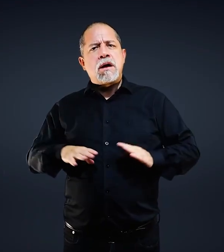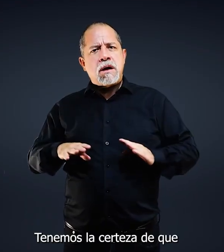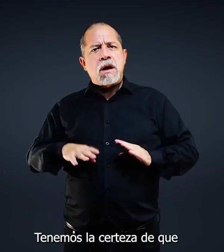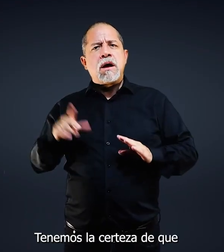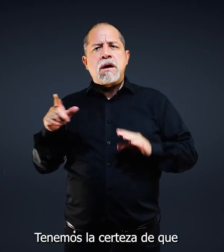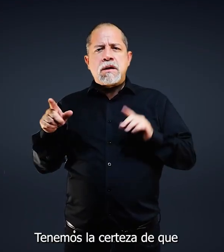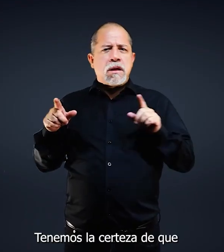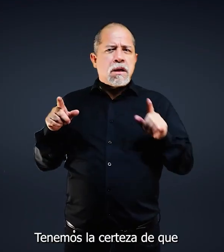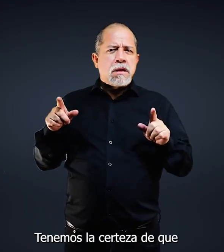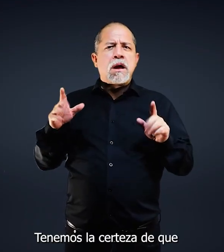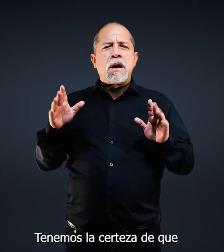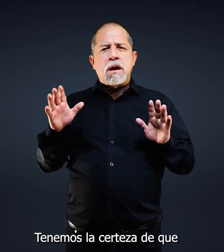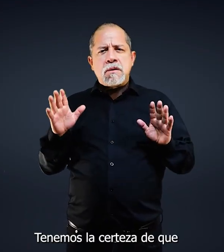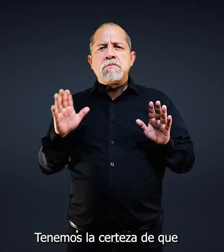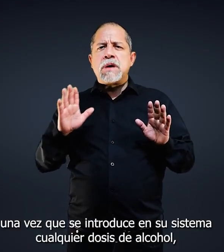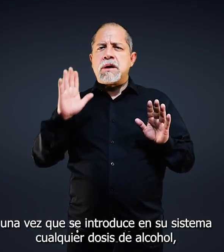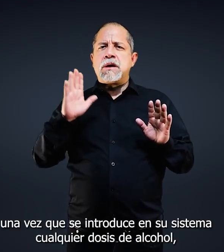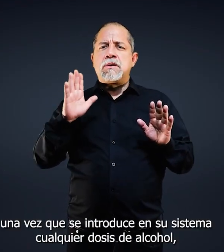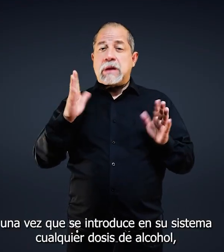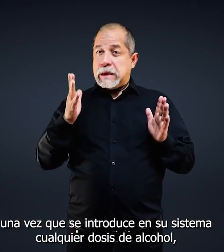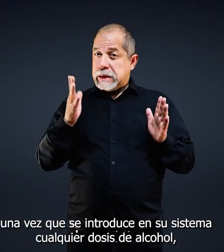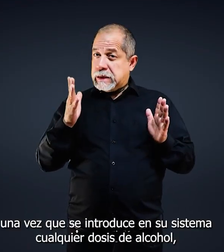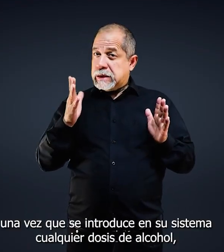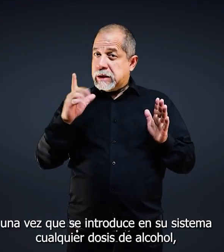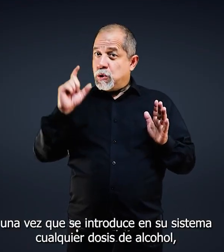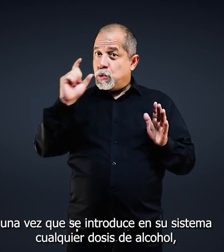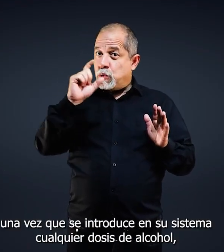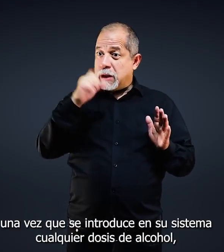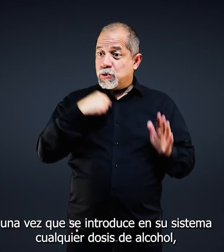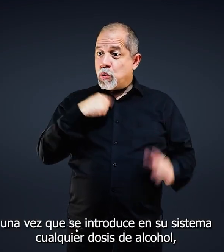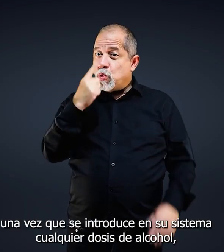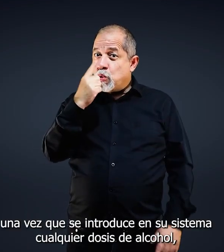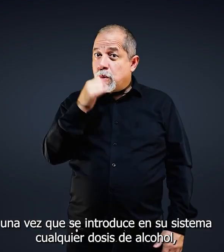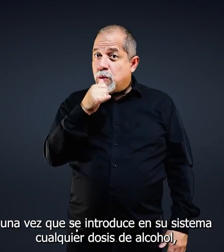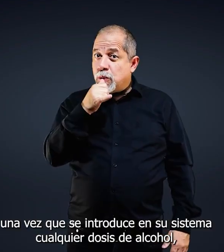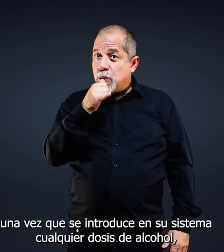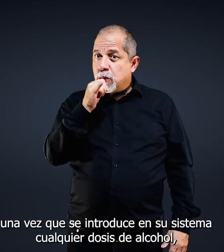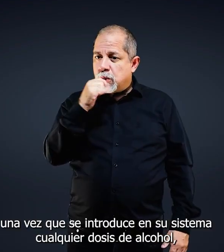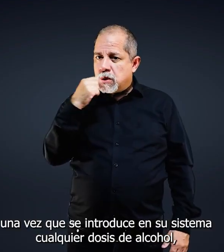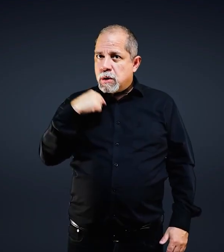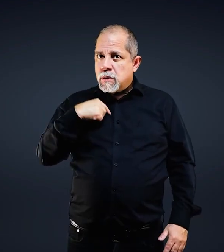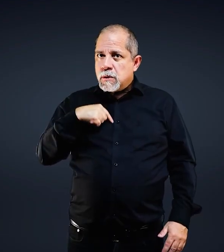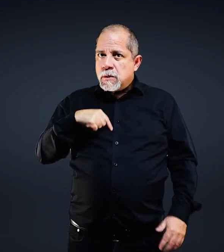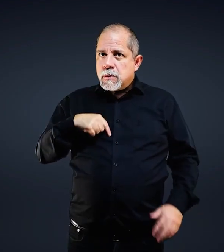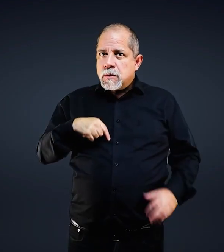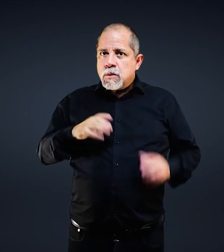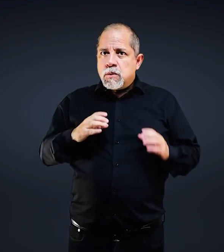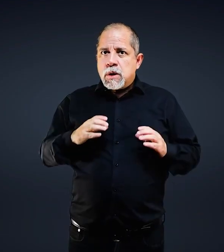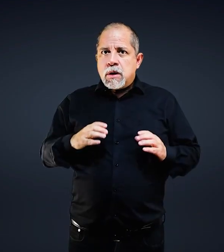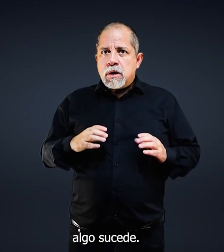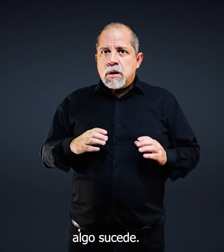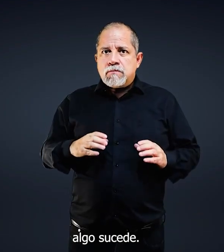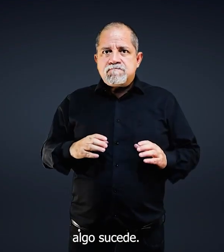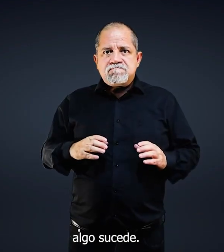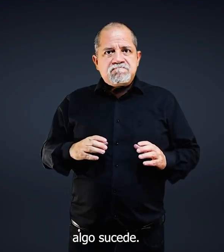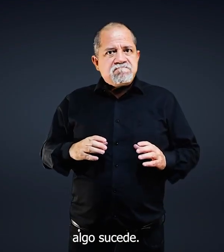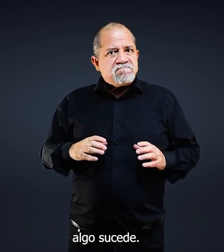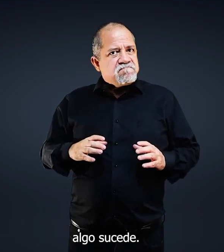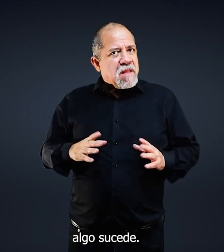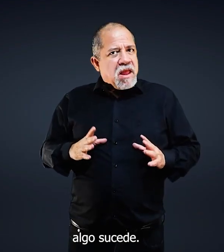Tenemos la certeza de que una vez que se introduce en su sistema cualquier dosis de alcohol, algo sucede, tanto